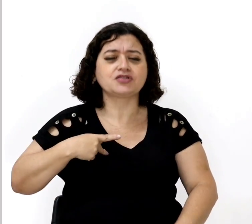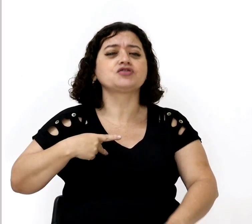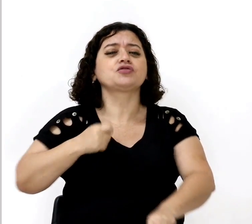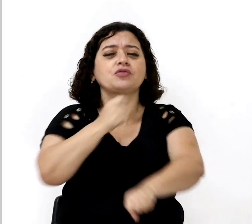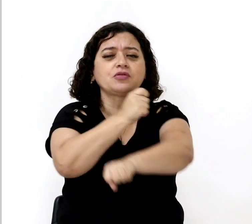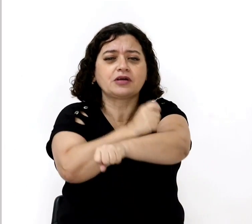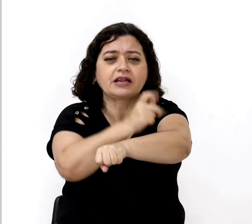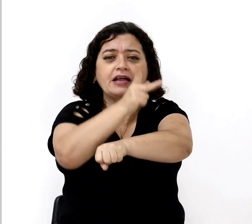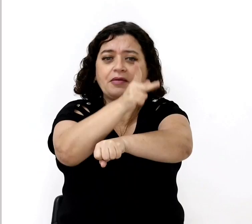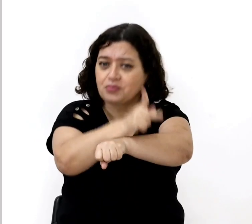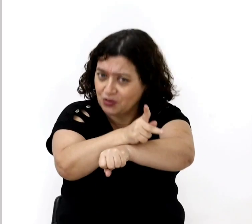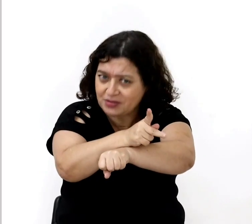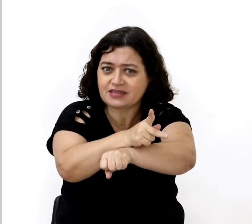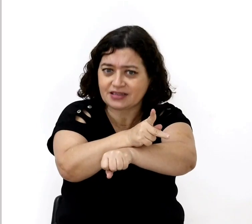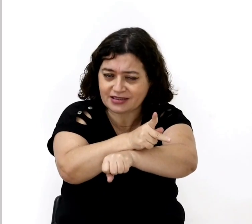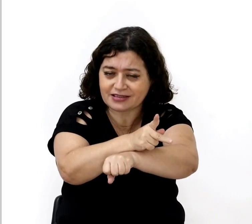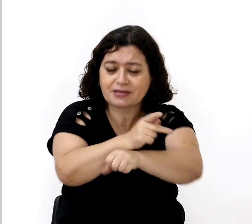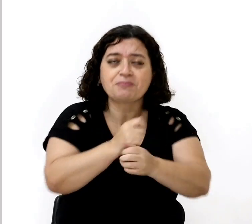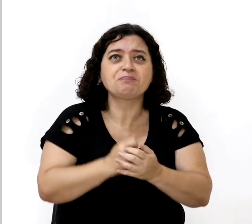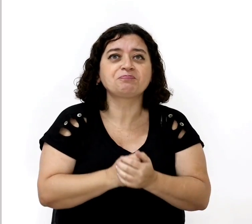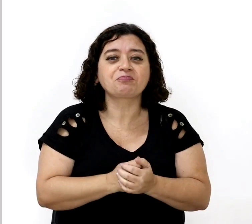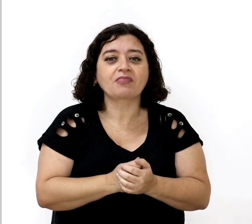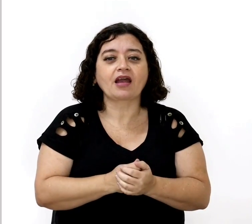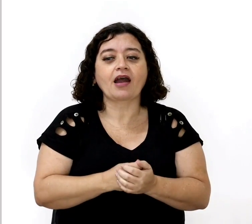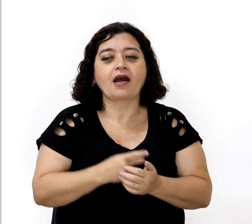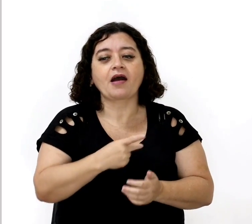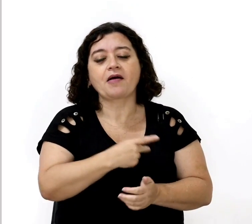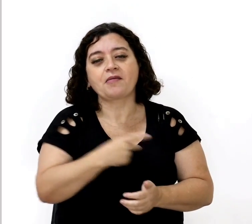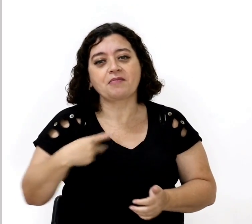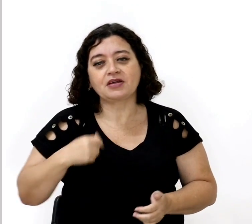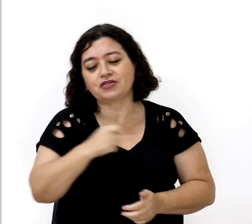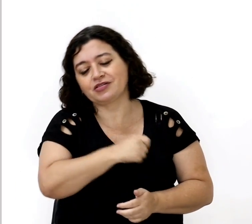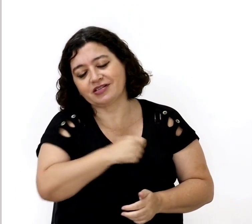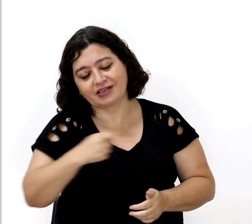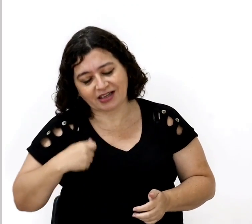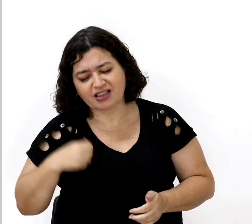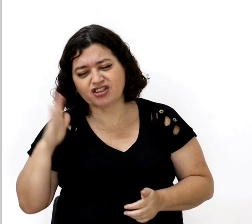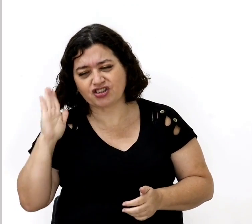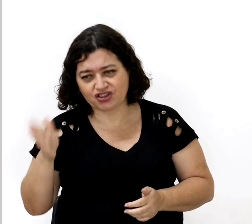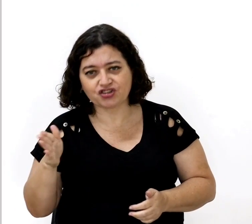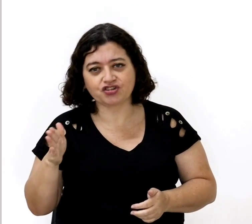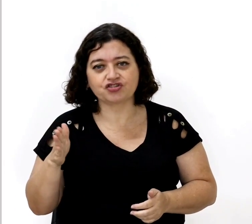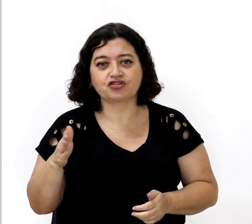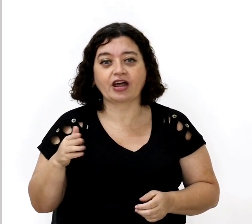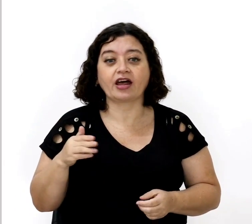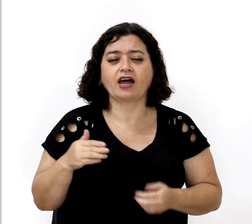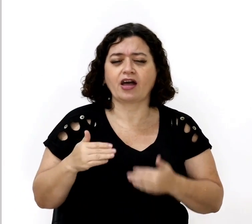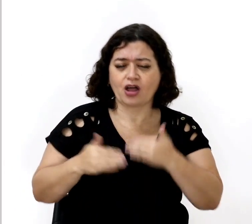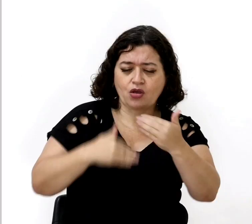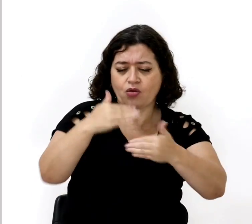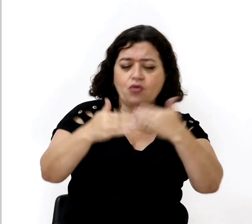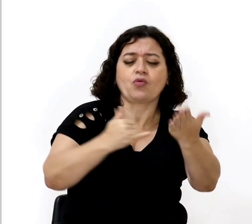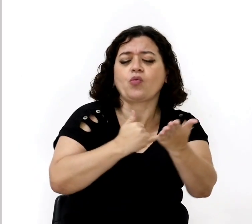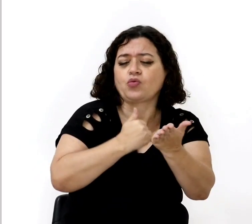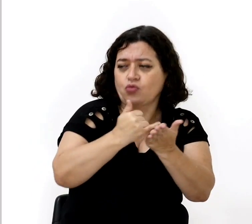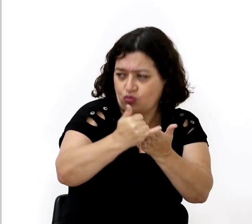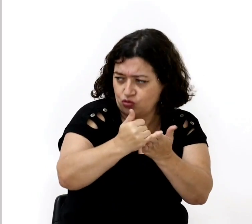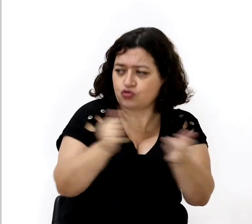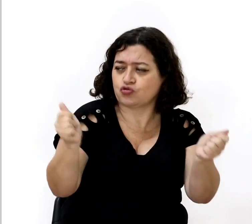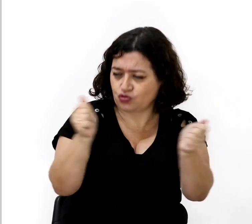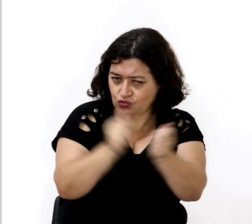aqui em Vila Medeiros, em São Paulo. E, pastor Alain, o senhor acompanhou aí toda essa introdução, né,